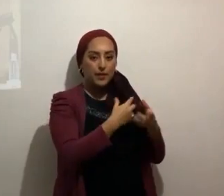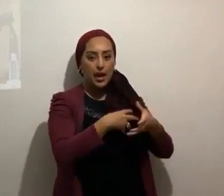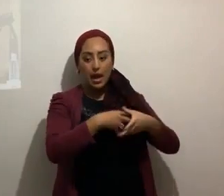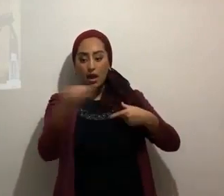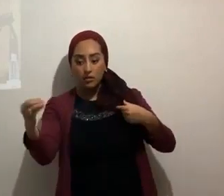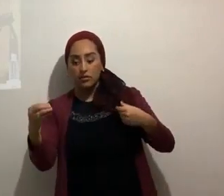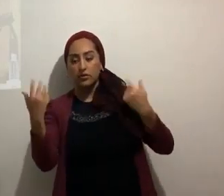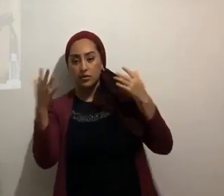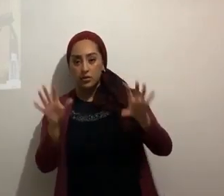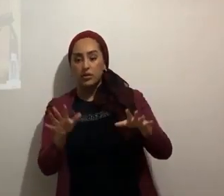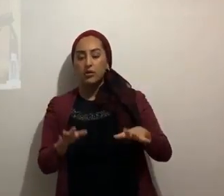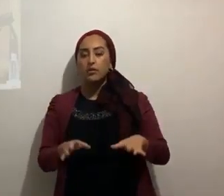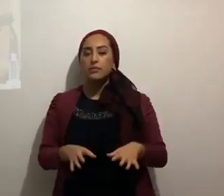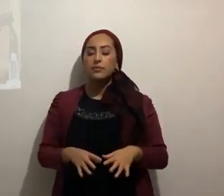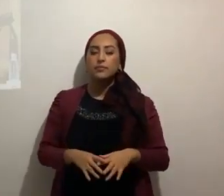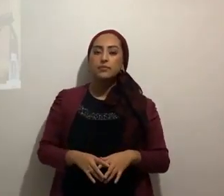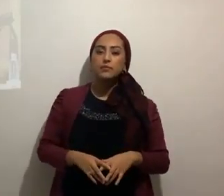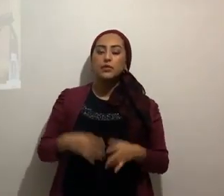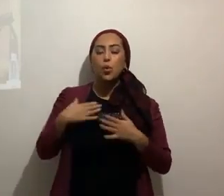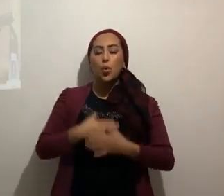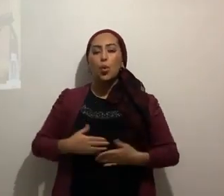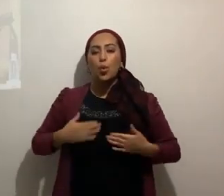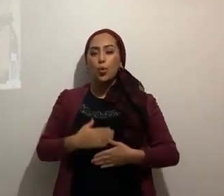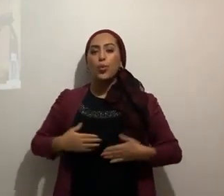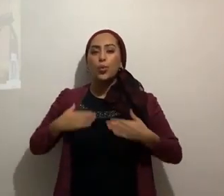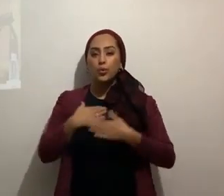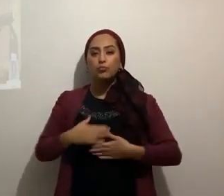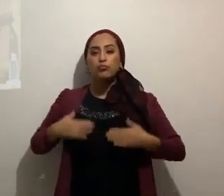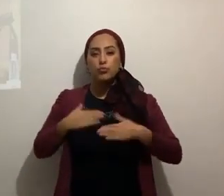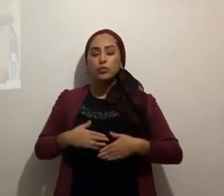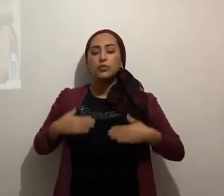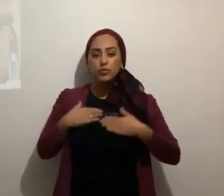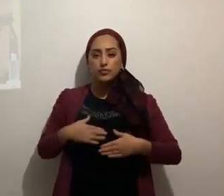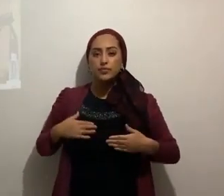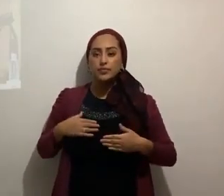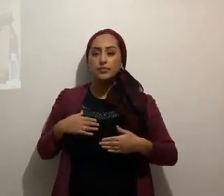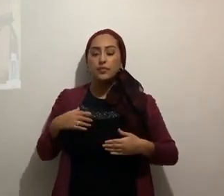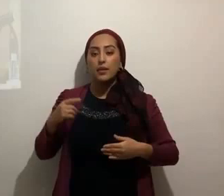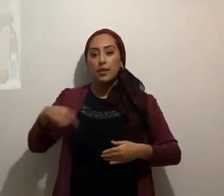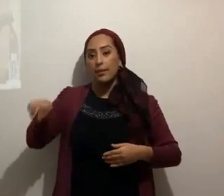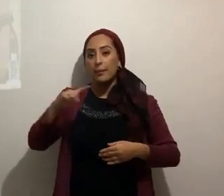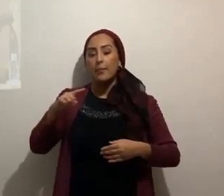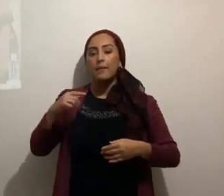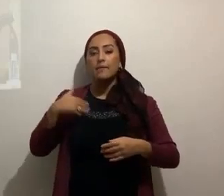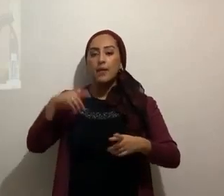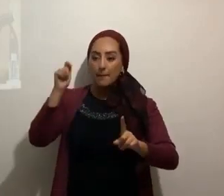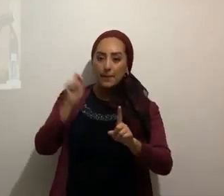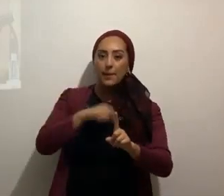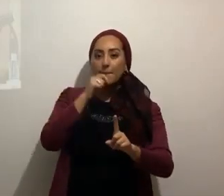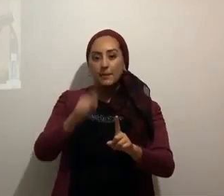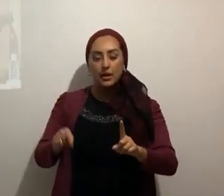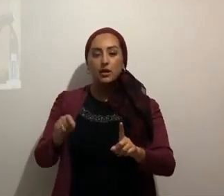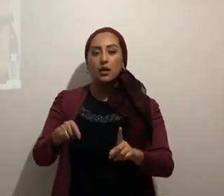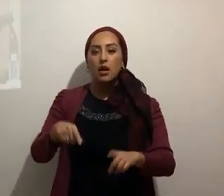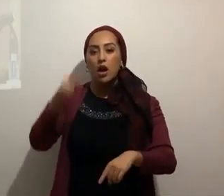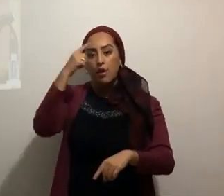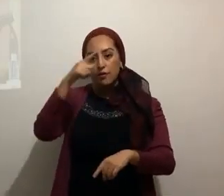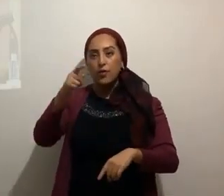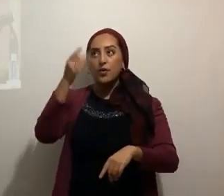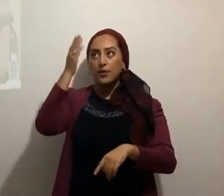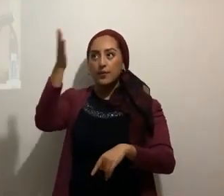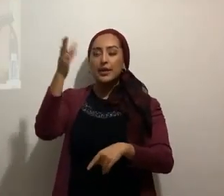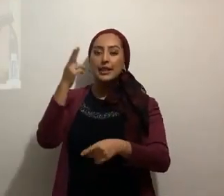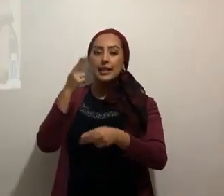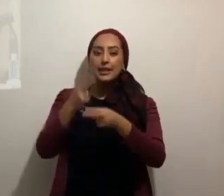Roma. No, es del Sanedrín, gozosos de haber sido tenidos por dignos de padecer afrenta por causa